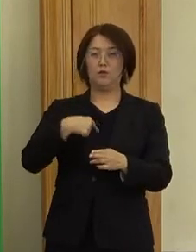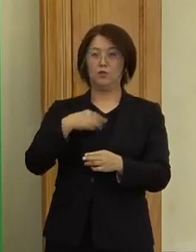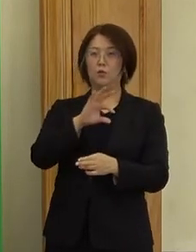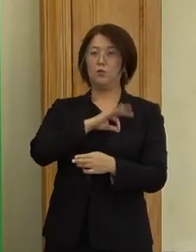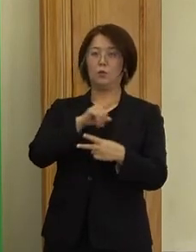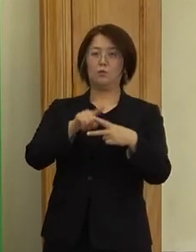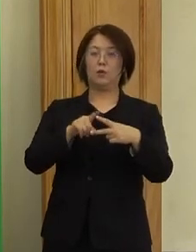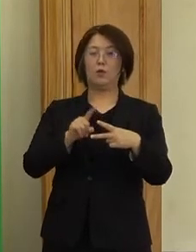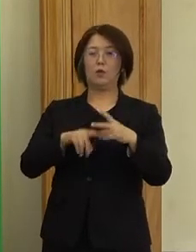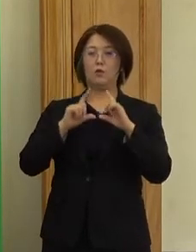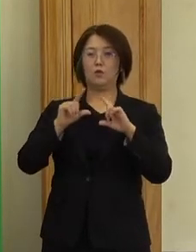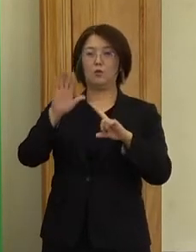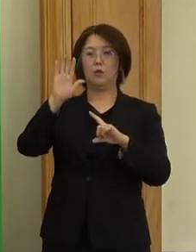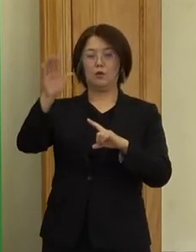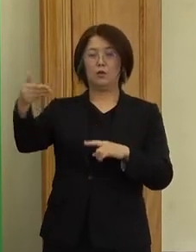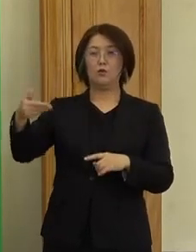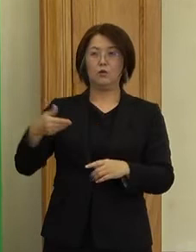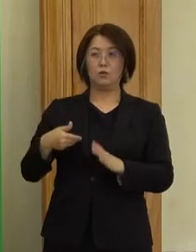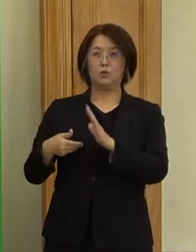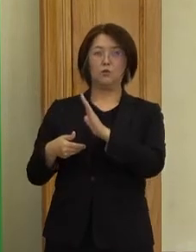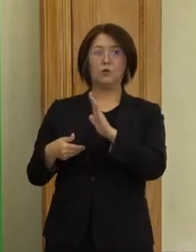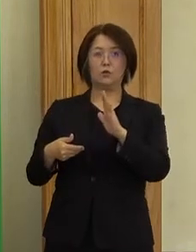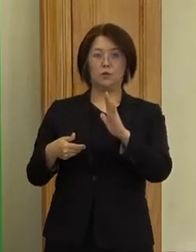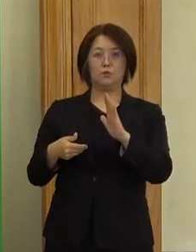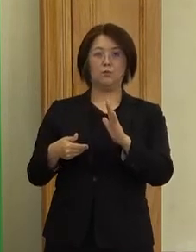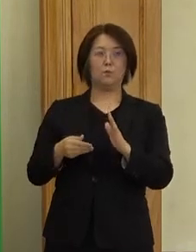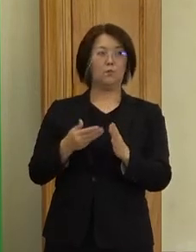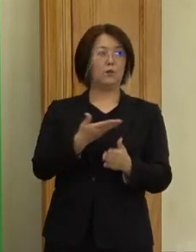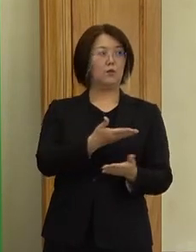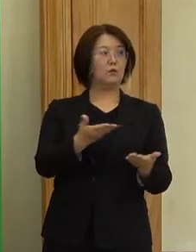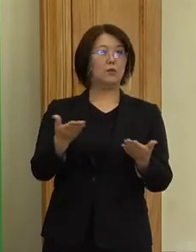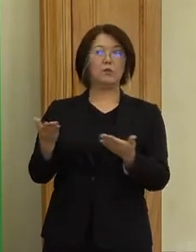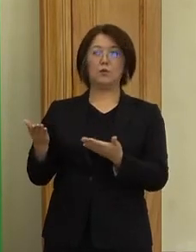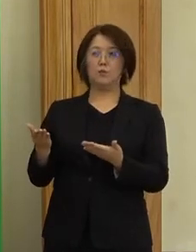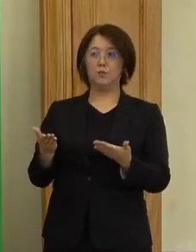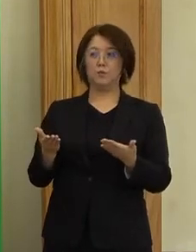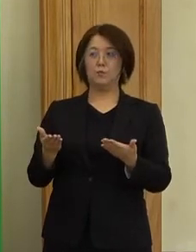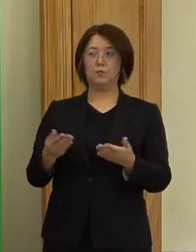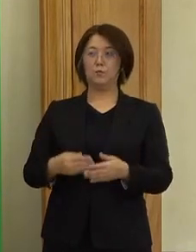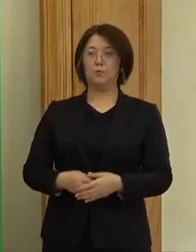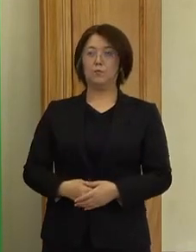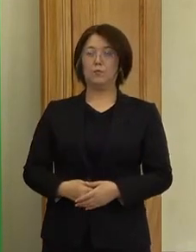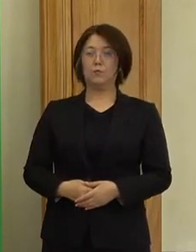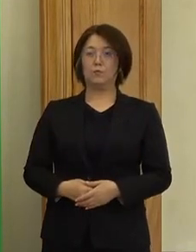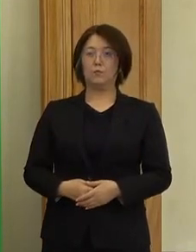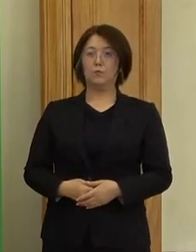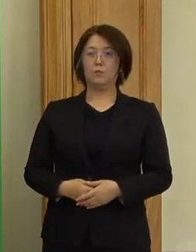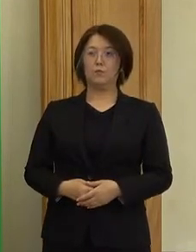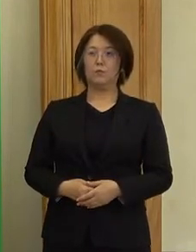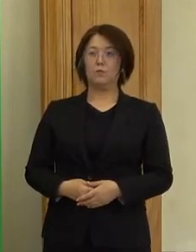お聞きいただいてから質問をお願いします。では質問ございますでしょうか。